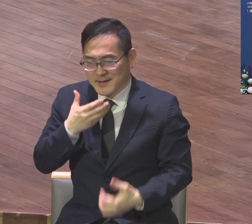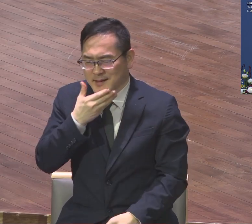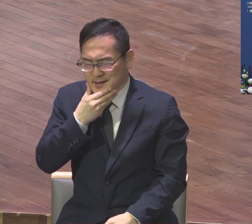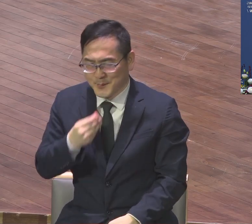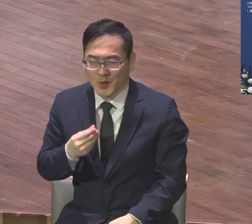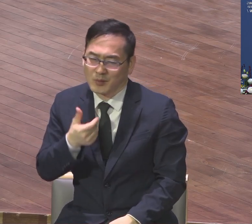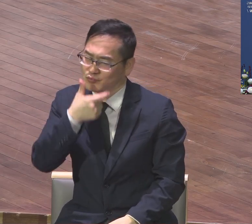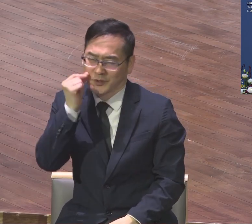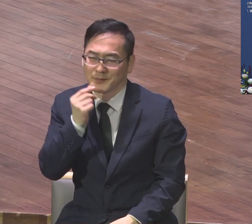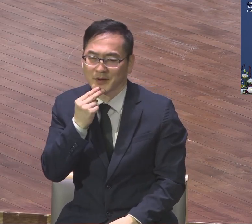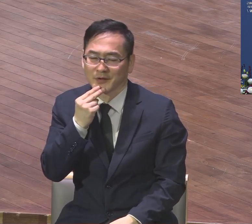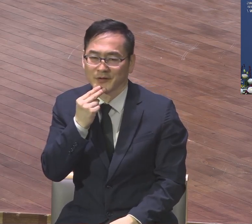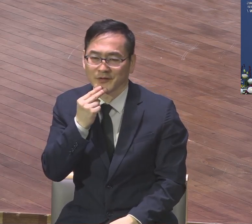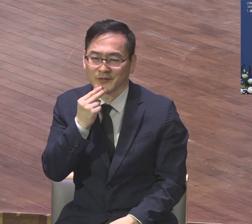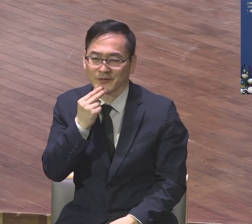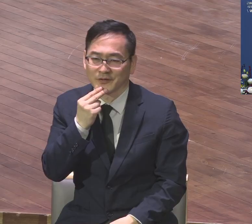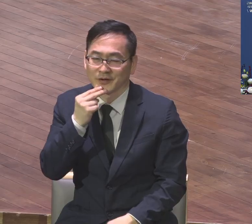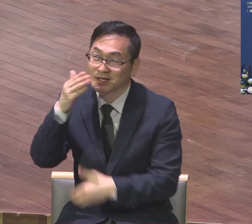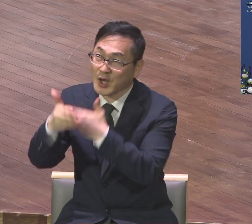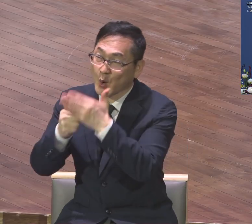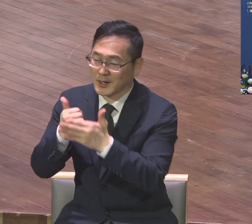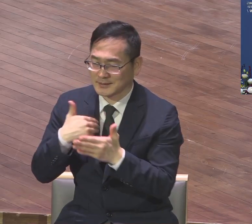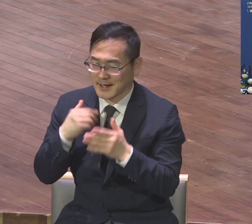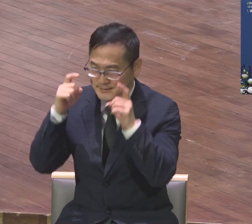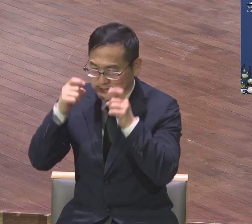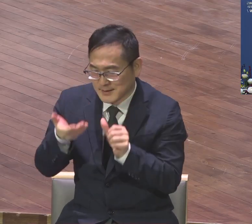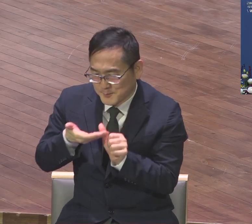여호와는 나의 목자시니 내가 부족함이 없다.